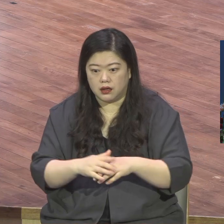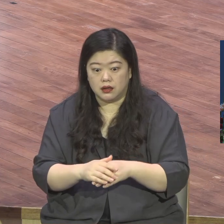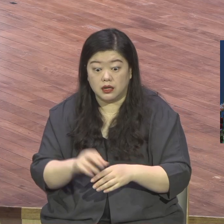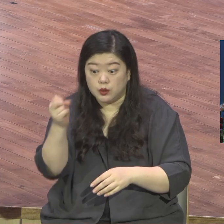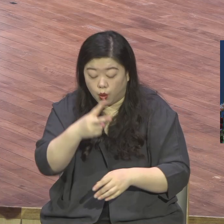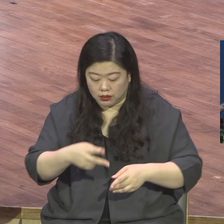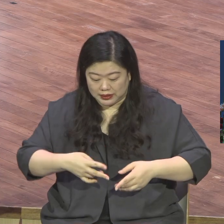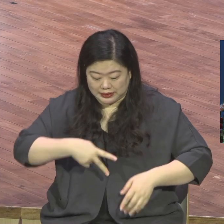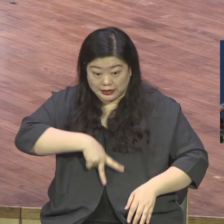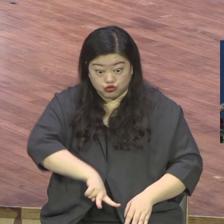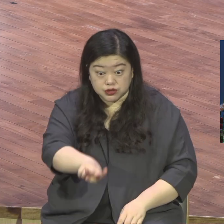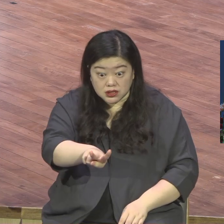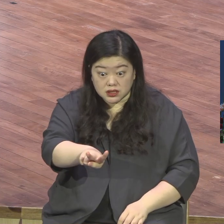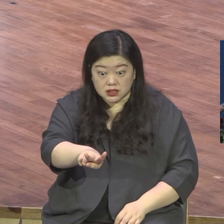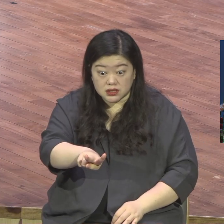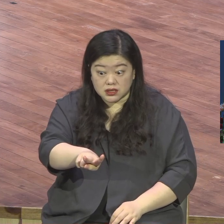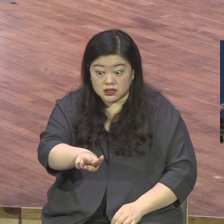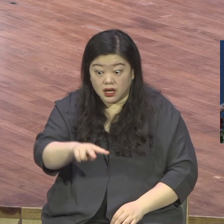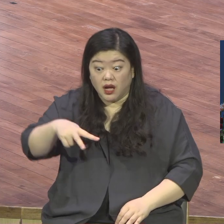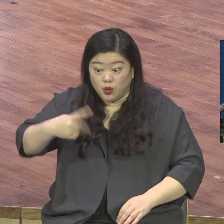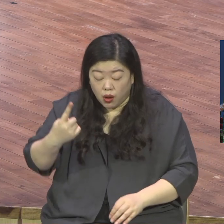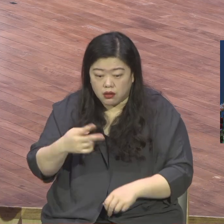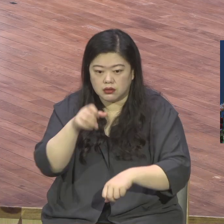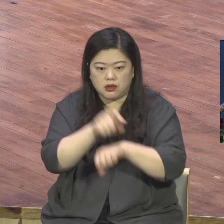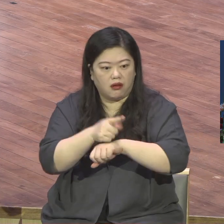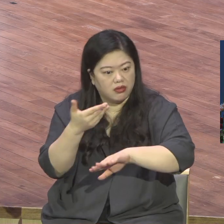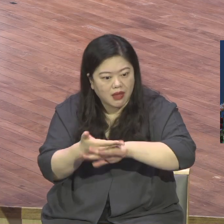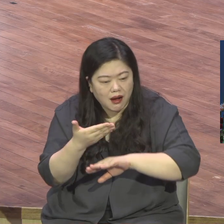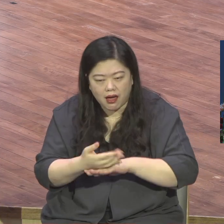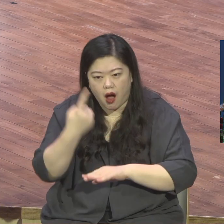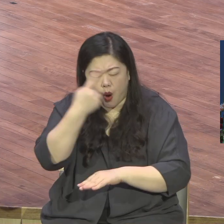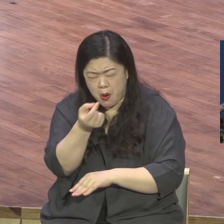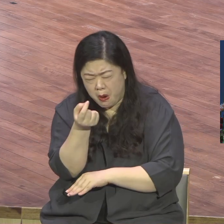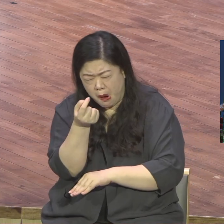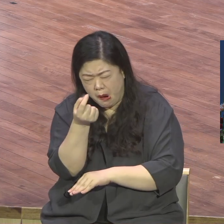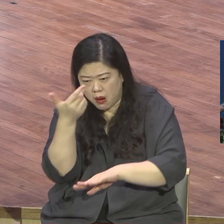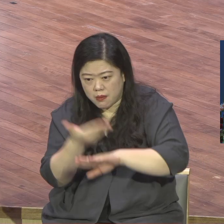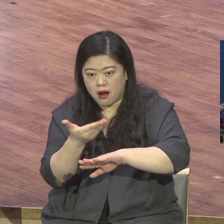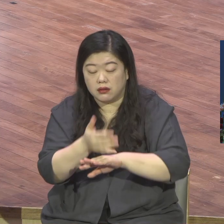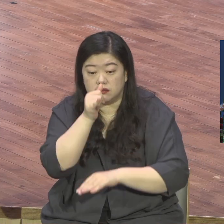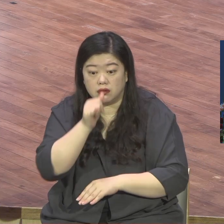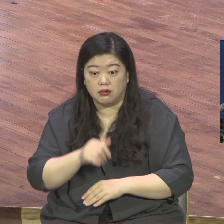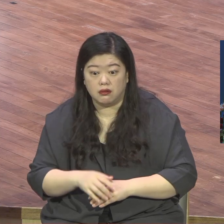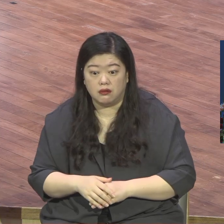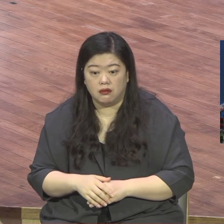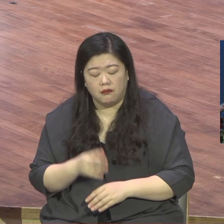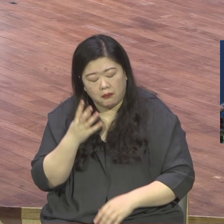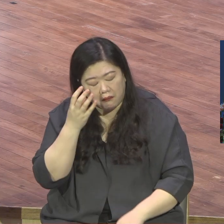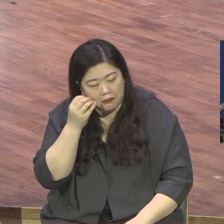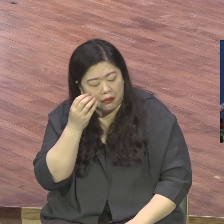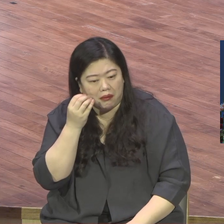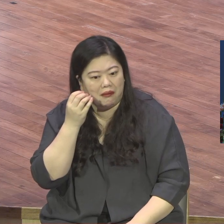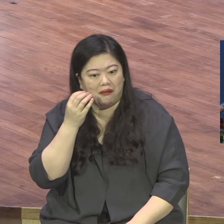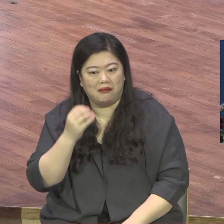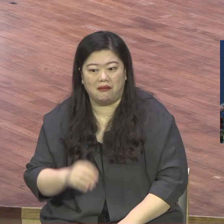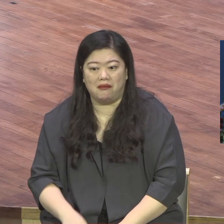자, 이래 서로 다른 사람들이 모여서 교회라는 공동체를 만들어 갑니다. 교회.